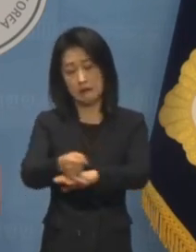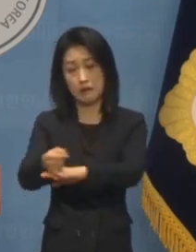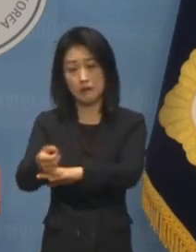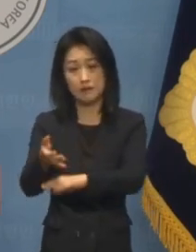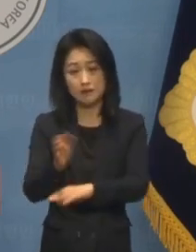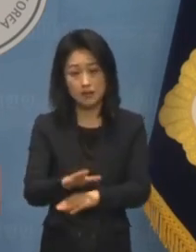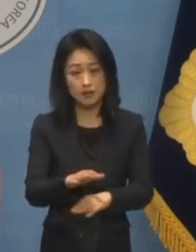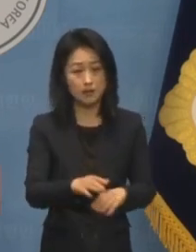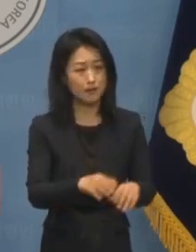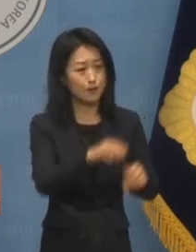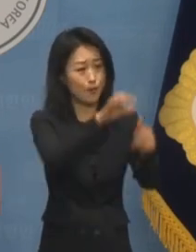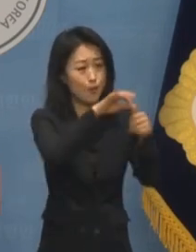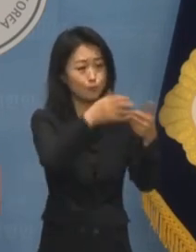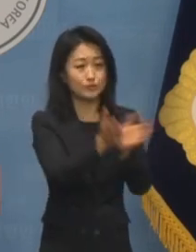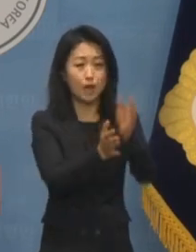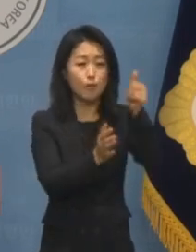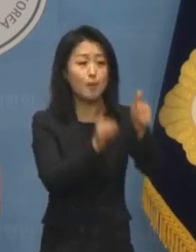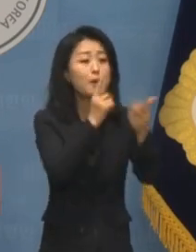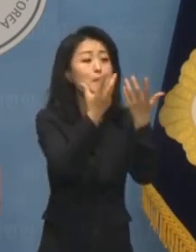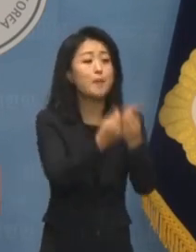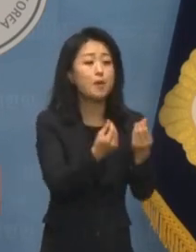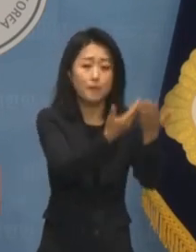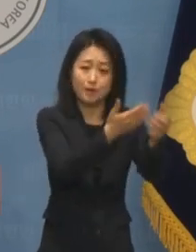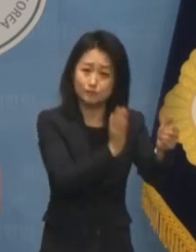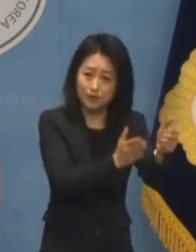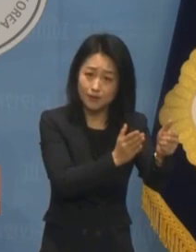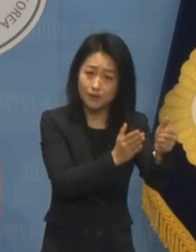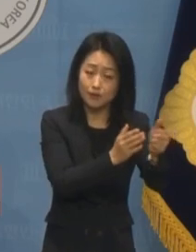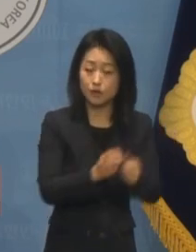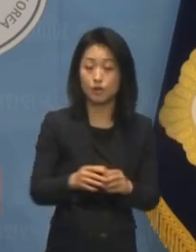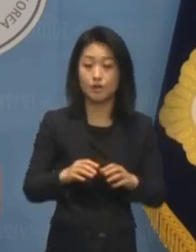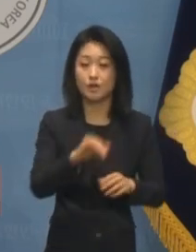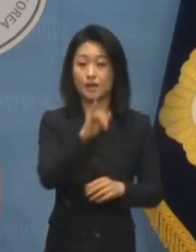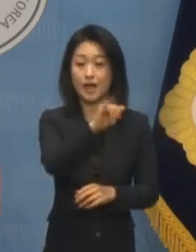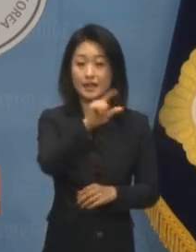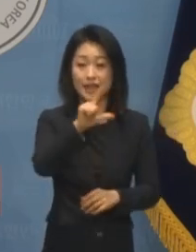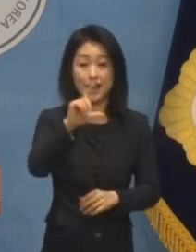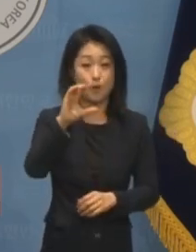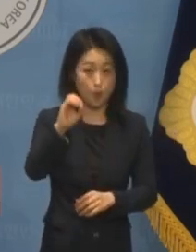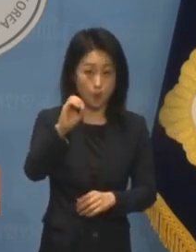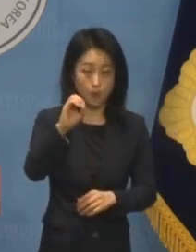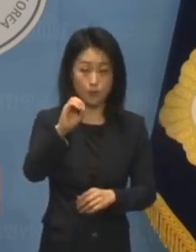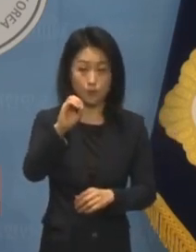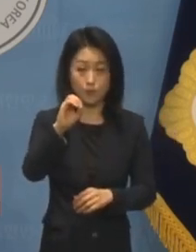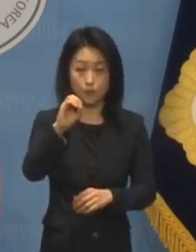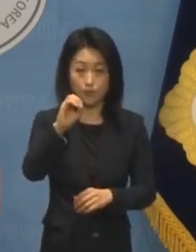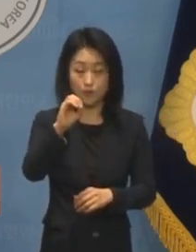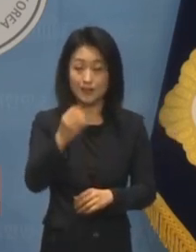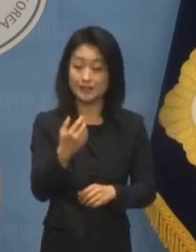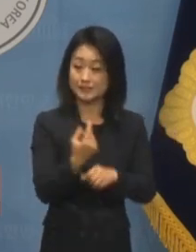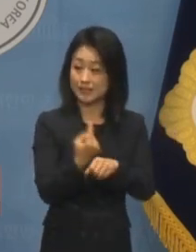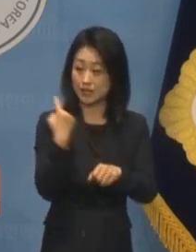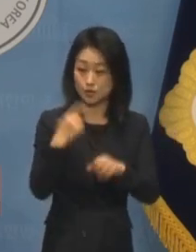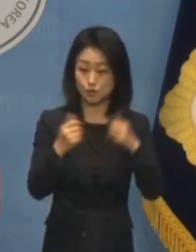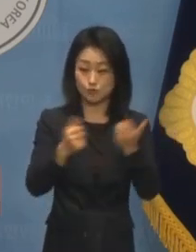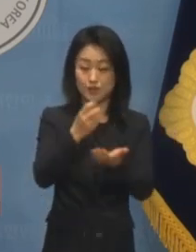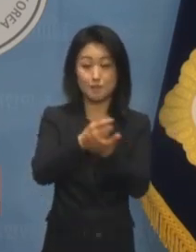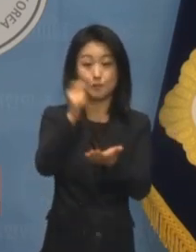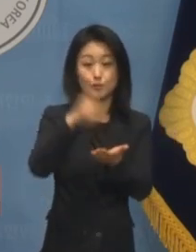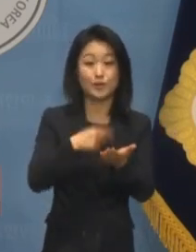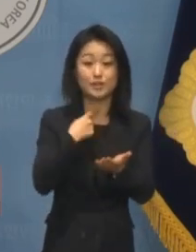수 있단 말입니까? 무엇보다 국제노동기구도 환영의 뜻을 밝혔던 지난해 국회를